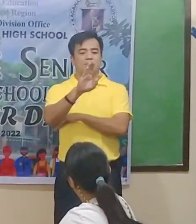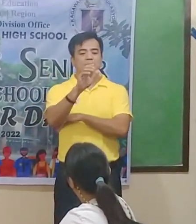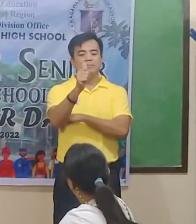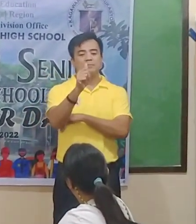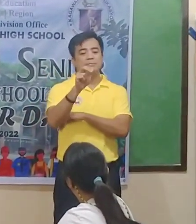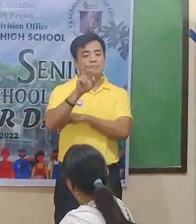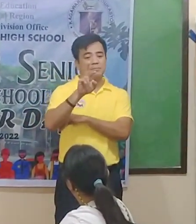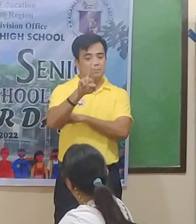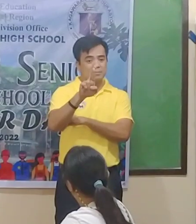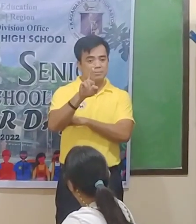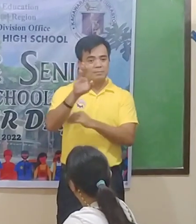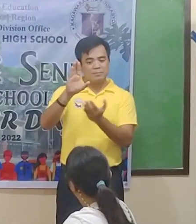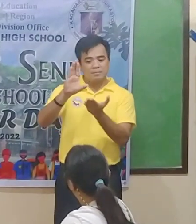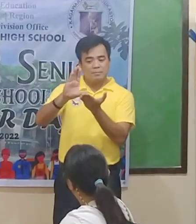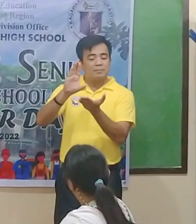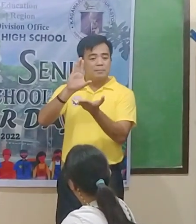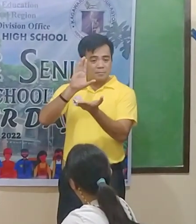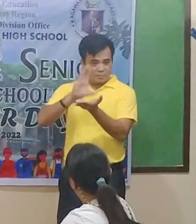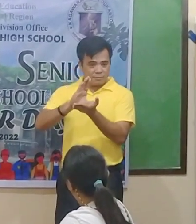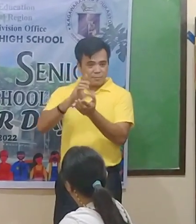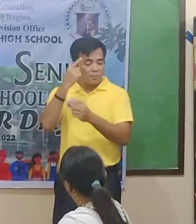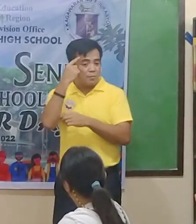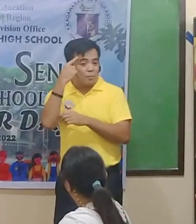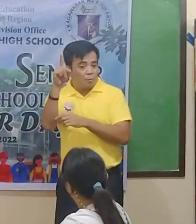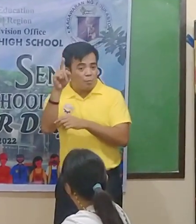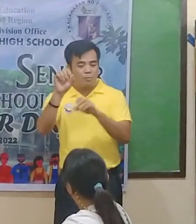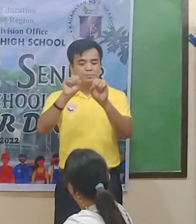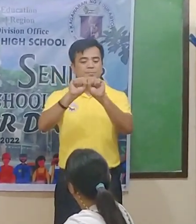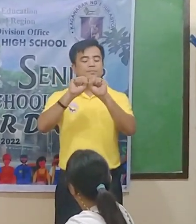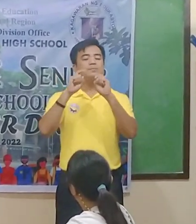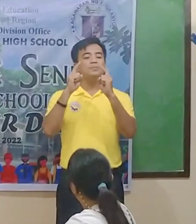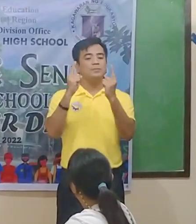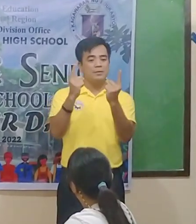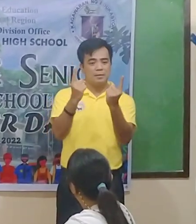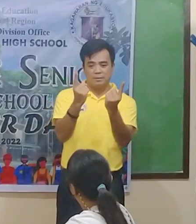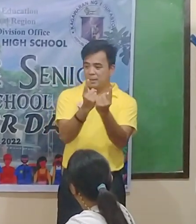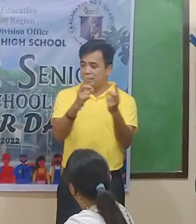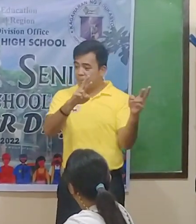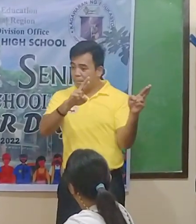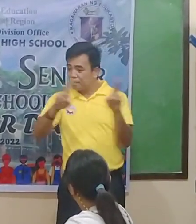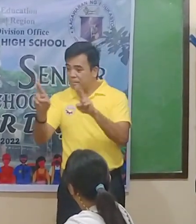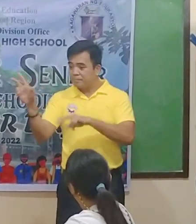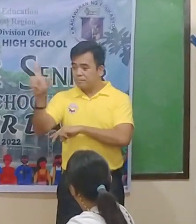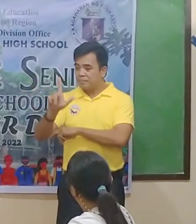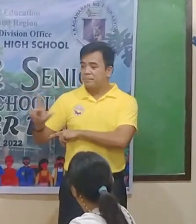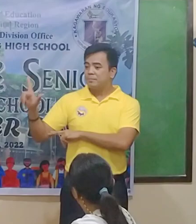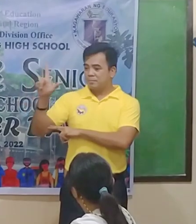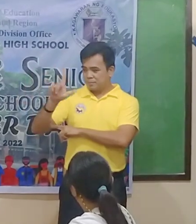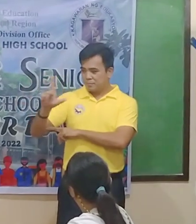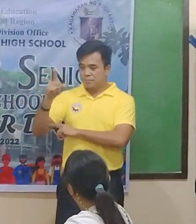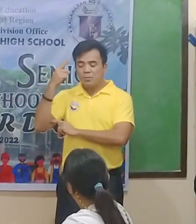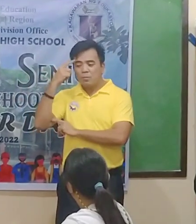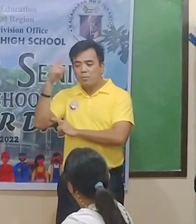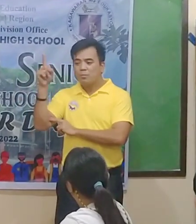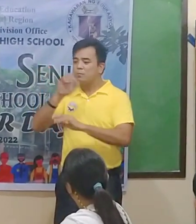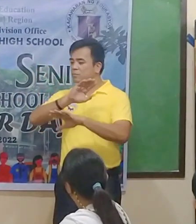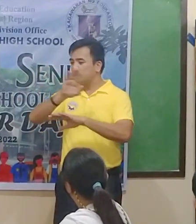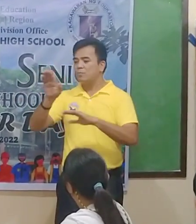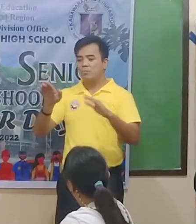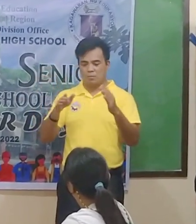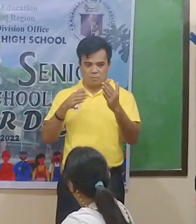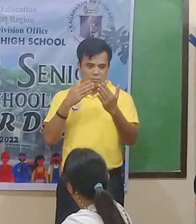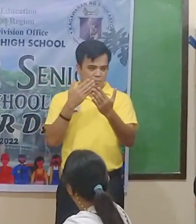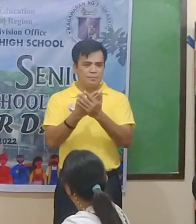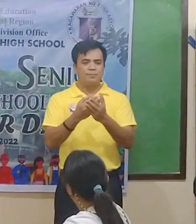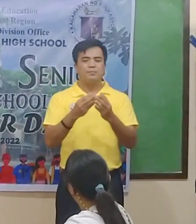bartending. Nakaredo na po rin po ang mga laboratories ko para po sa mga bartending students ko namin. At wala